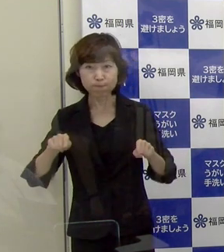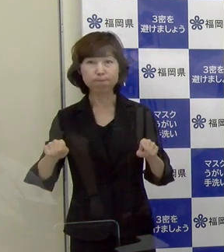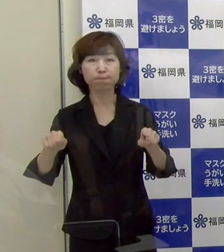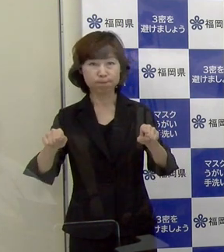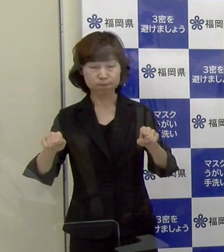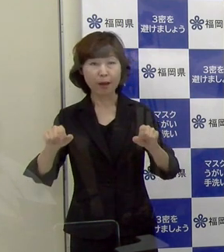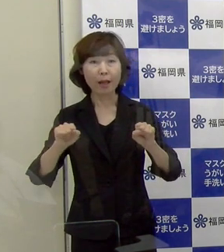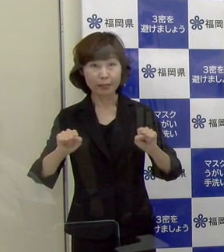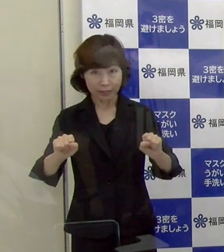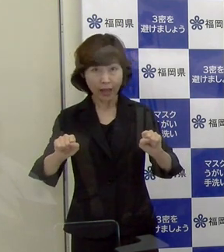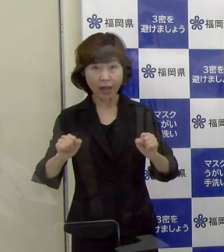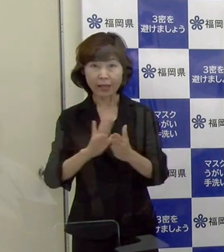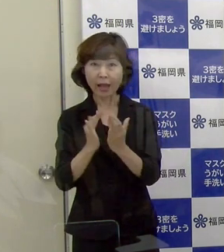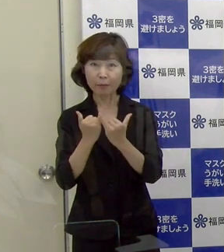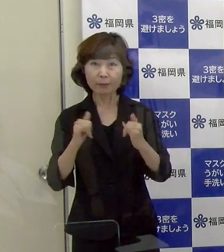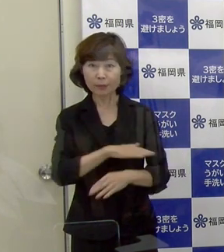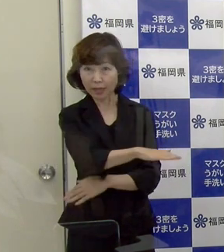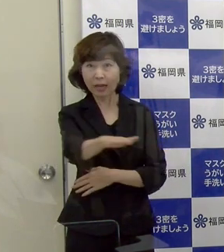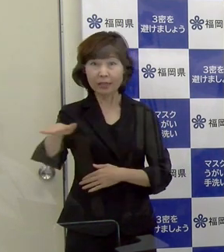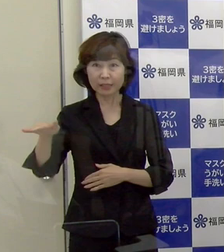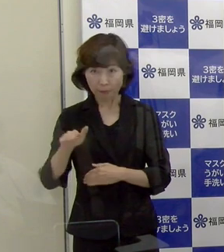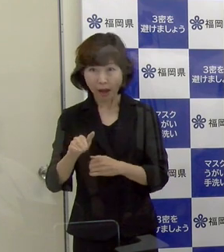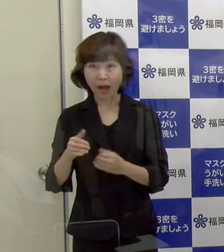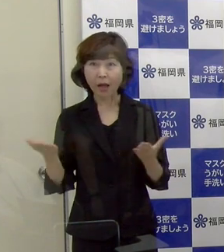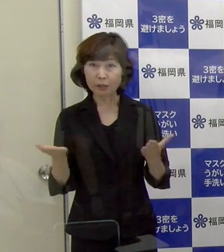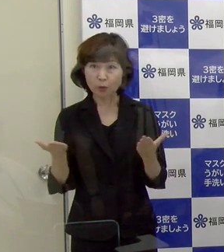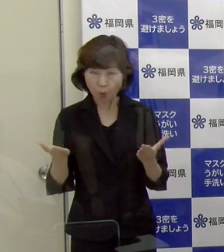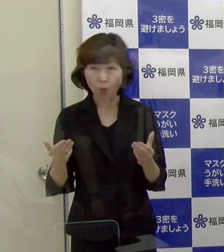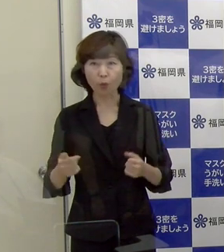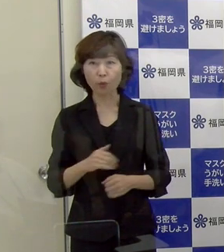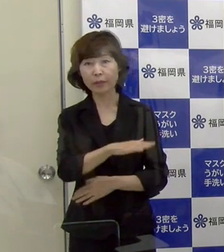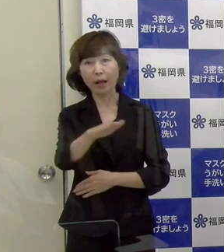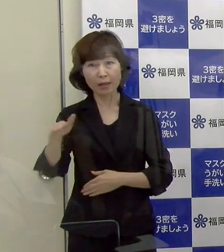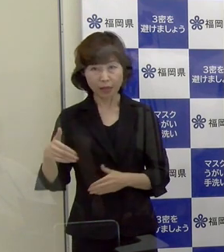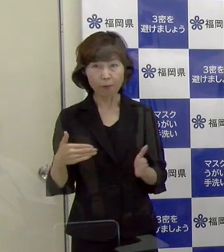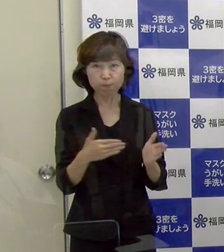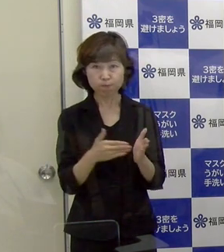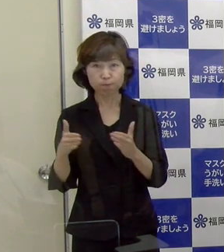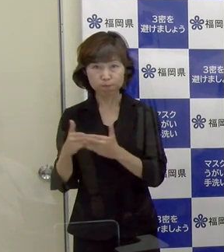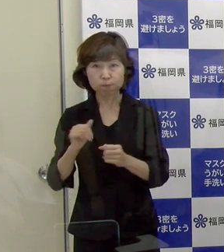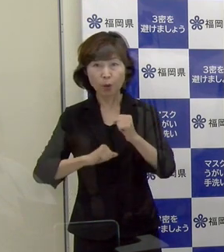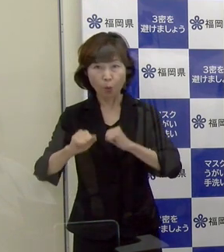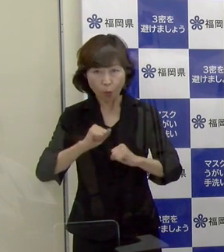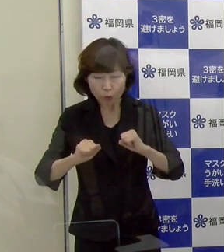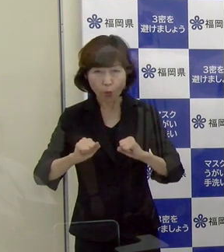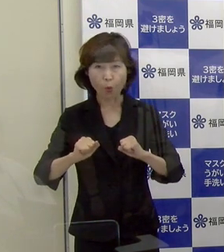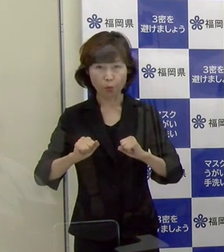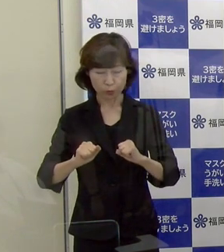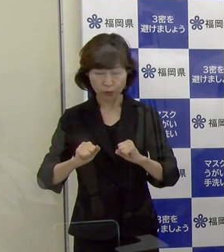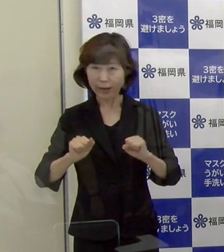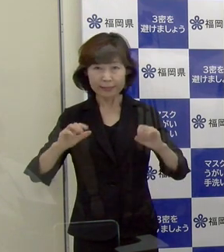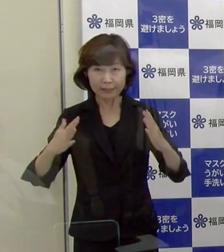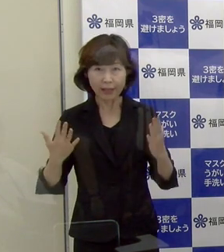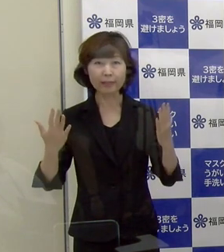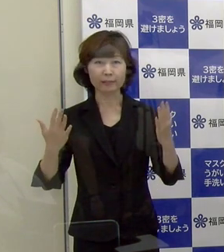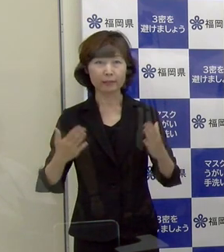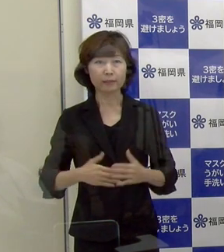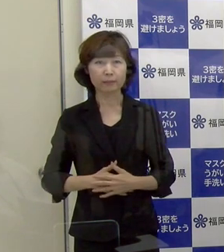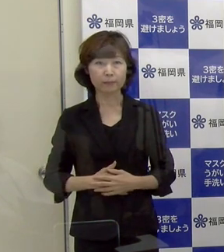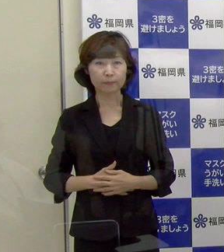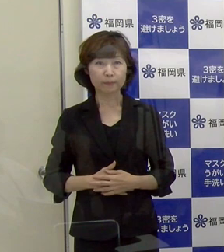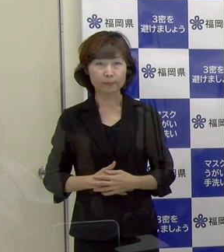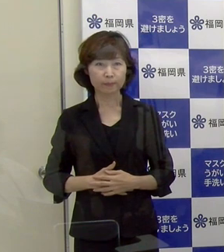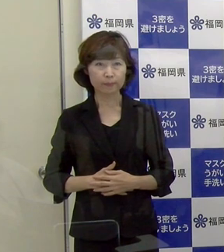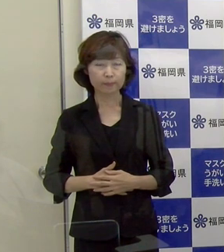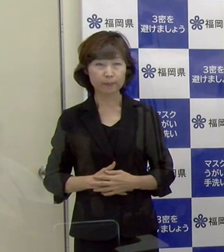では県民事業者の皆様に対する行動制限を行う要請は行わないことといたします